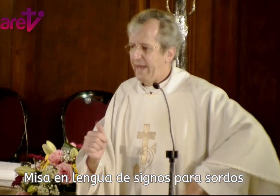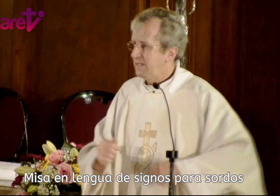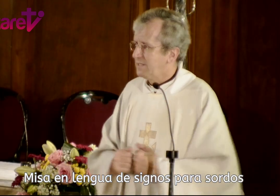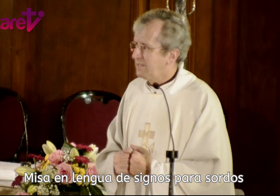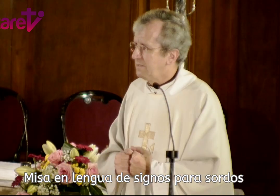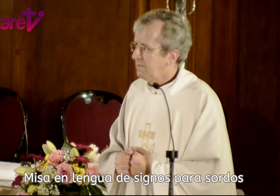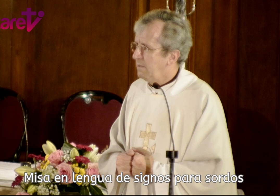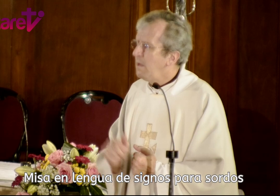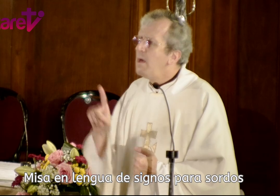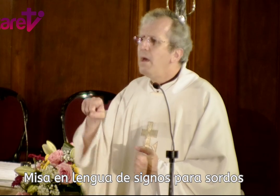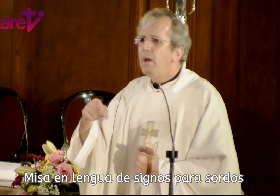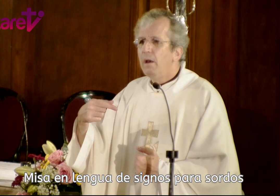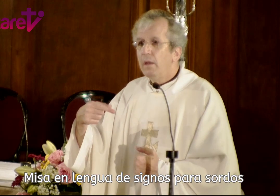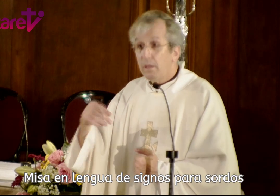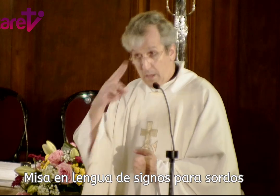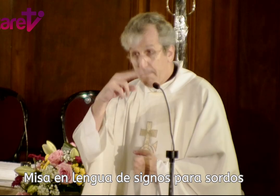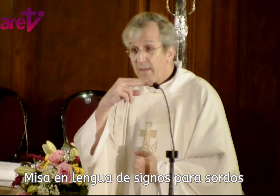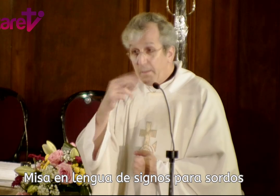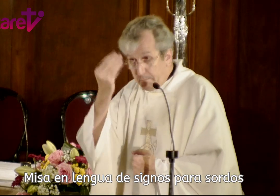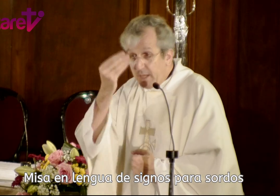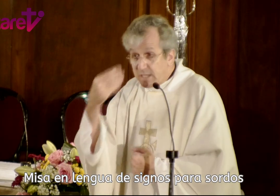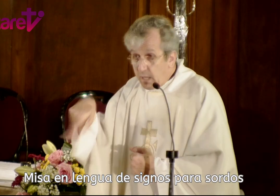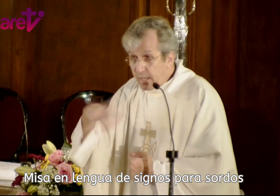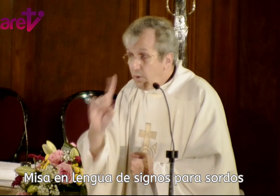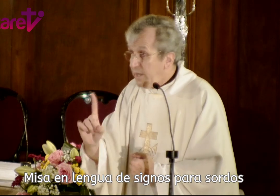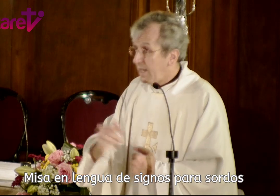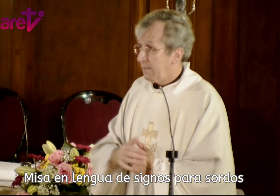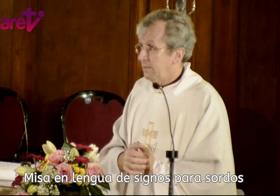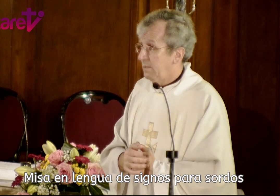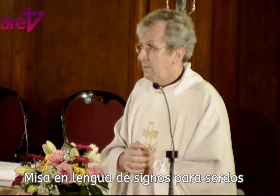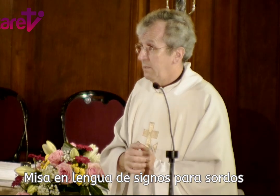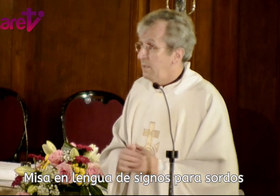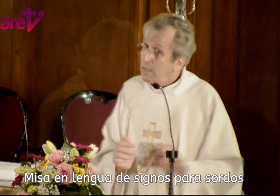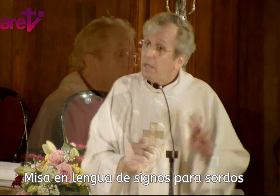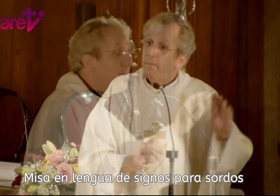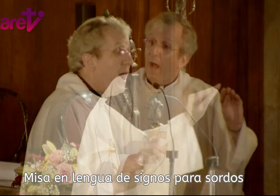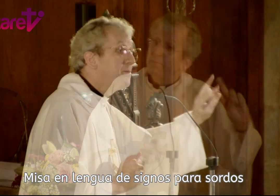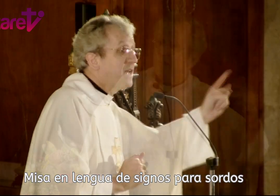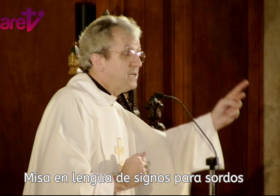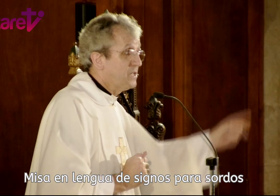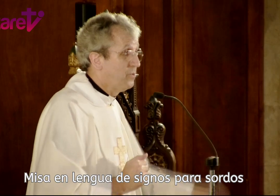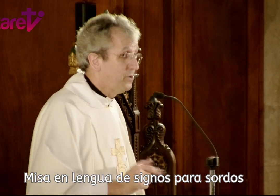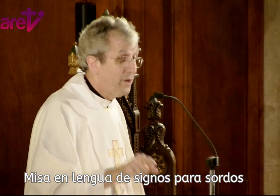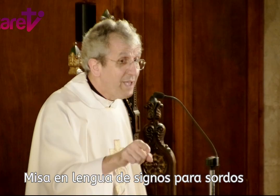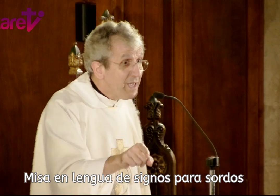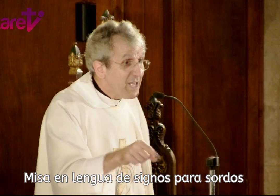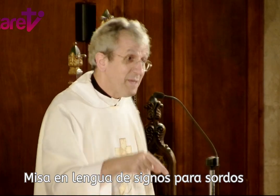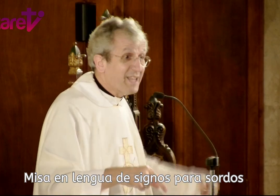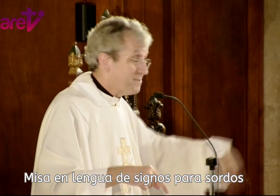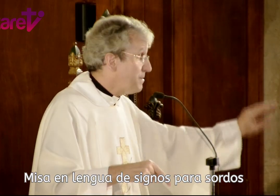ganas. Y el padre piensa que no irá. Y va a avisar al segundo. Y mientras va a avisar